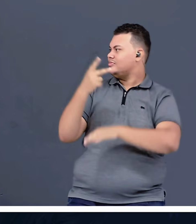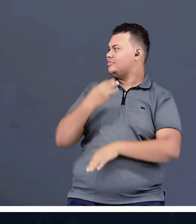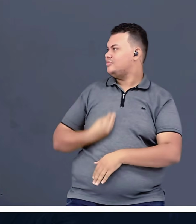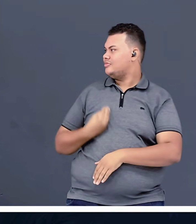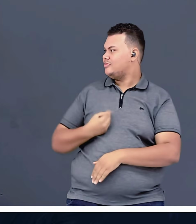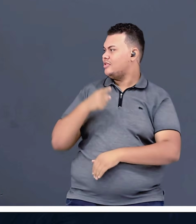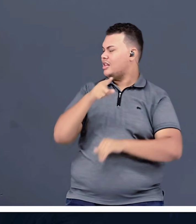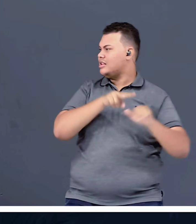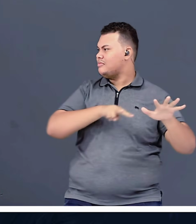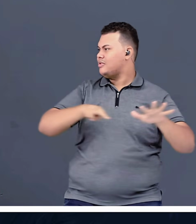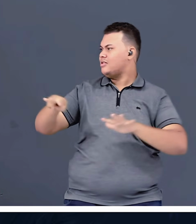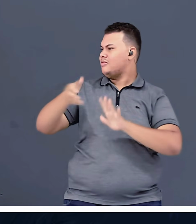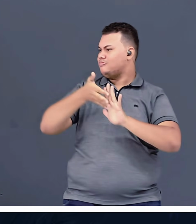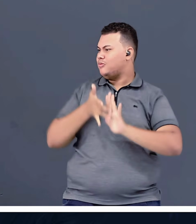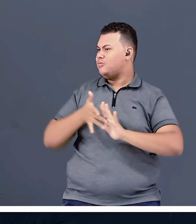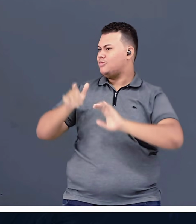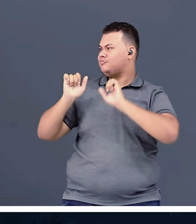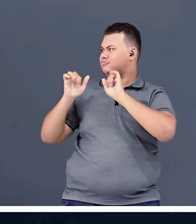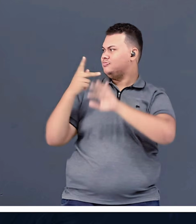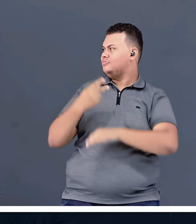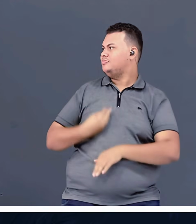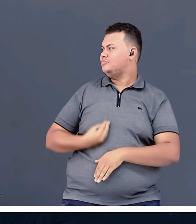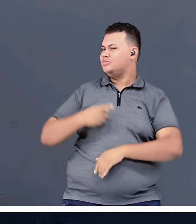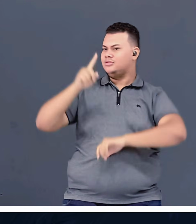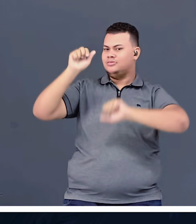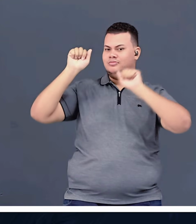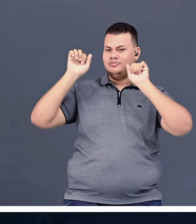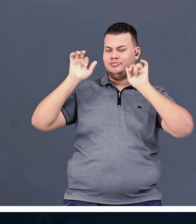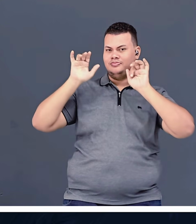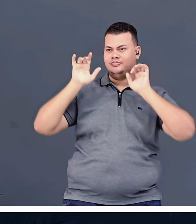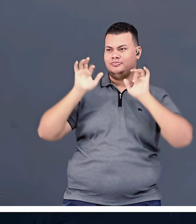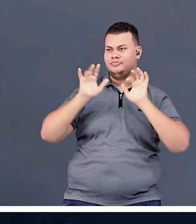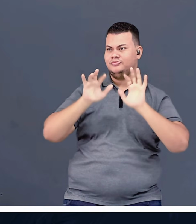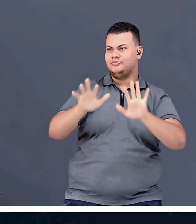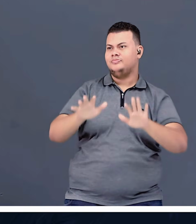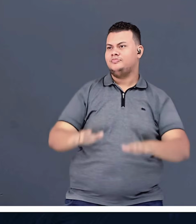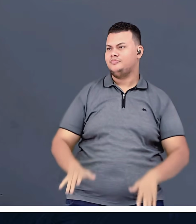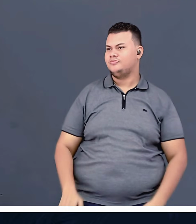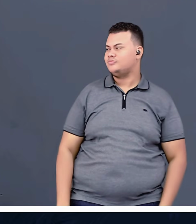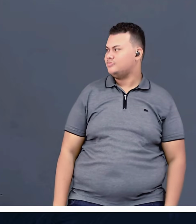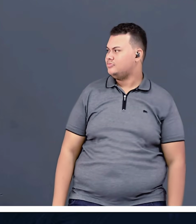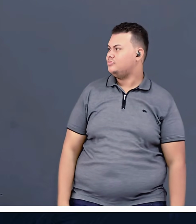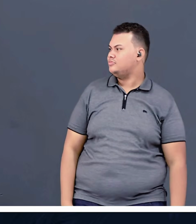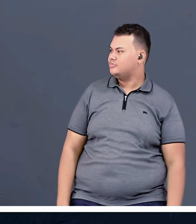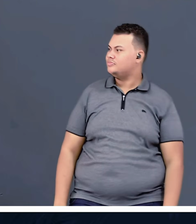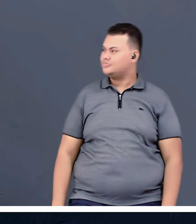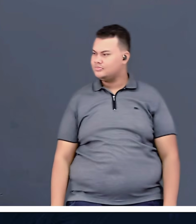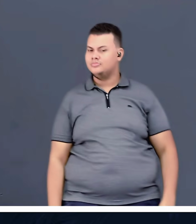Uma semana abundante sobre a sua família. Deus abençoe. Vou em paz. Vou em paz.